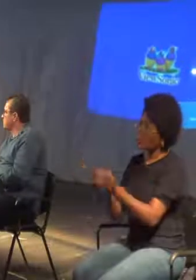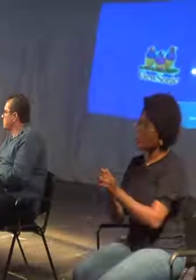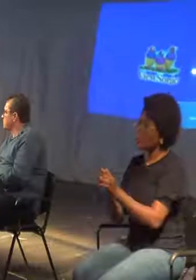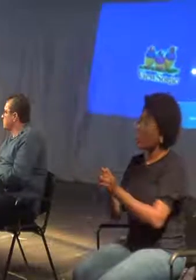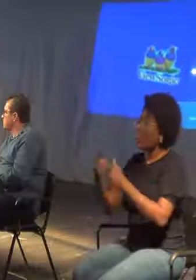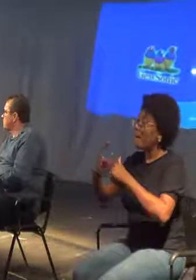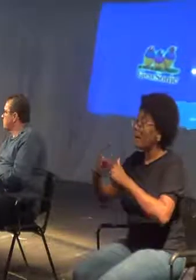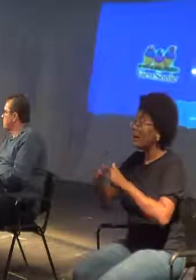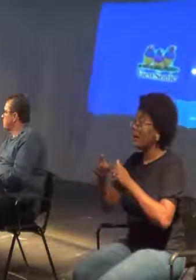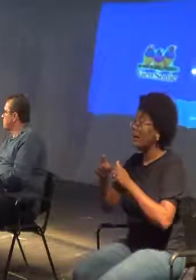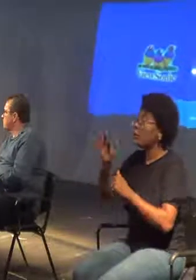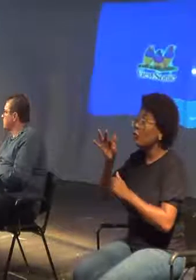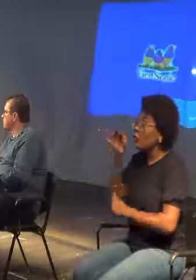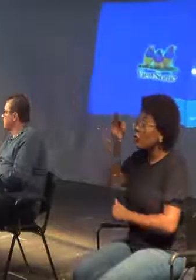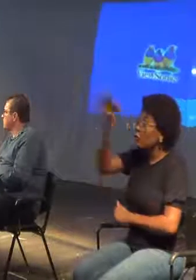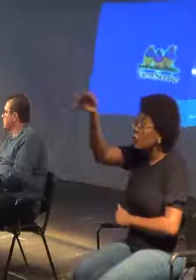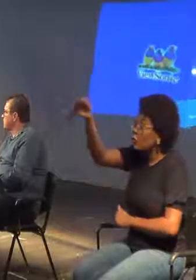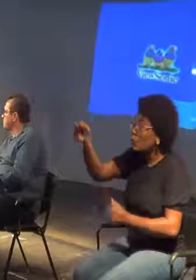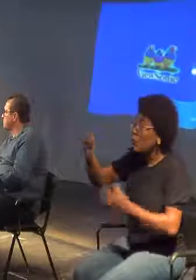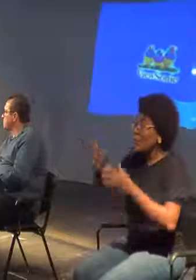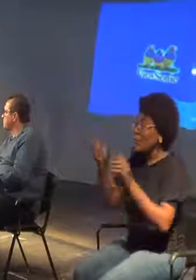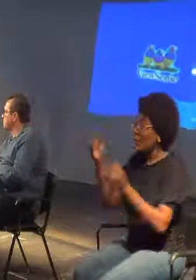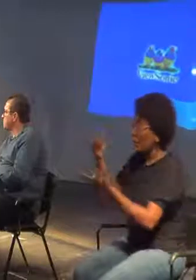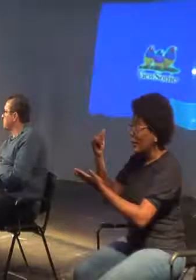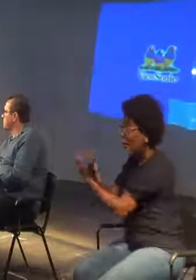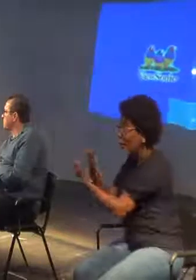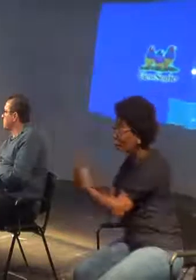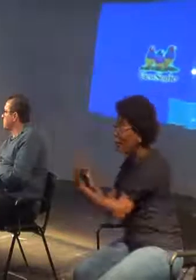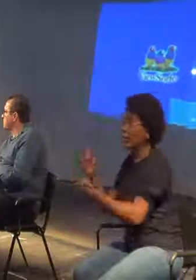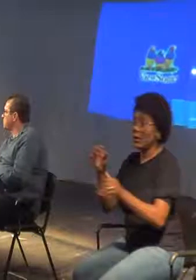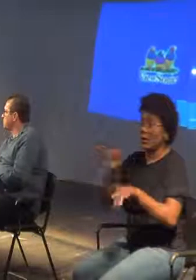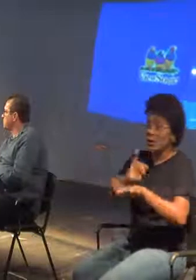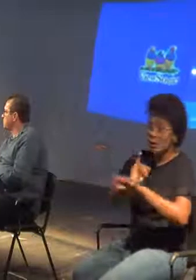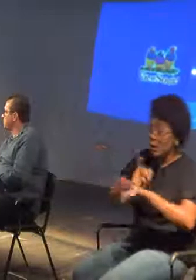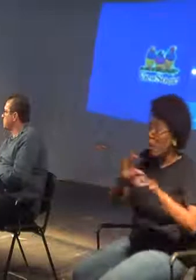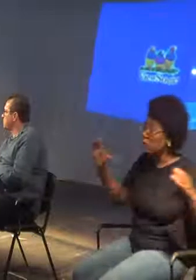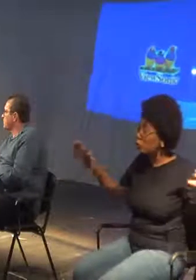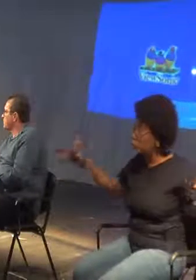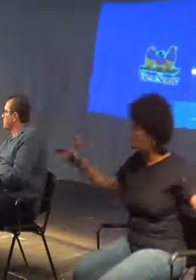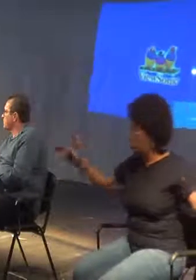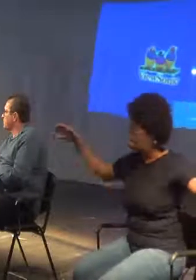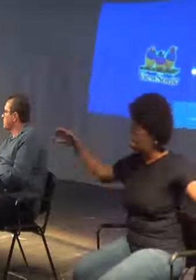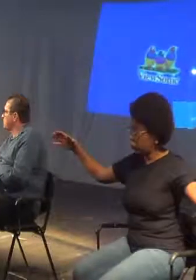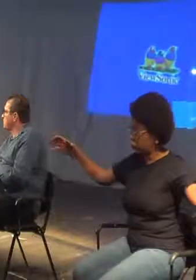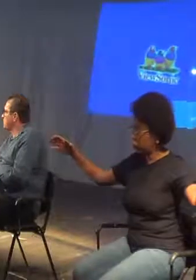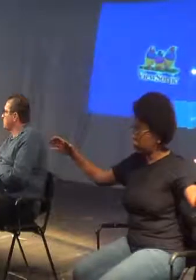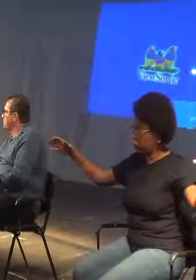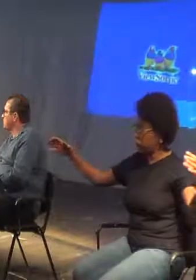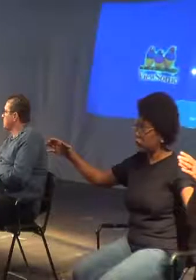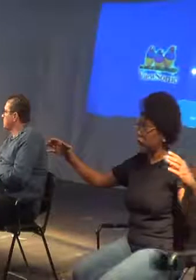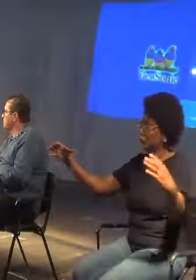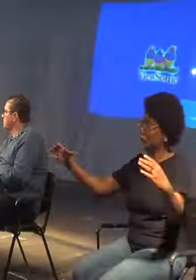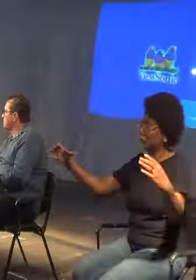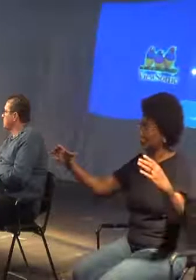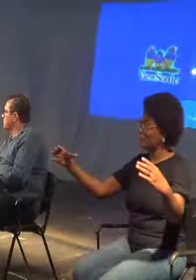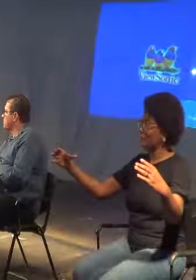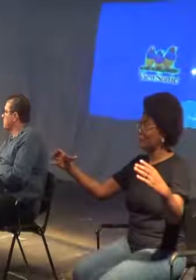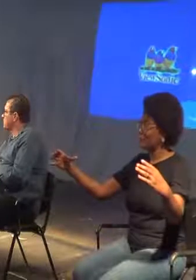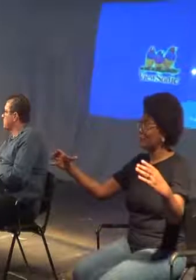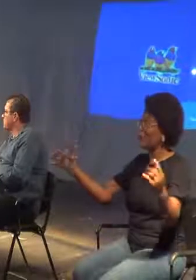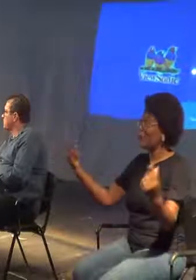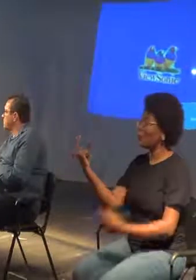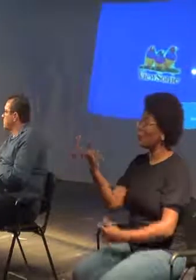região metropolitana Ilhéus e Itabuna, ou seja, a nossa visão e nossa vivência espacial se ampliará, né? E